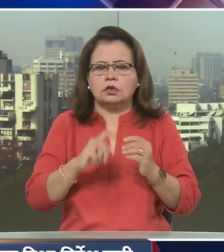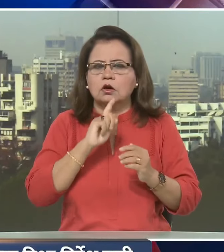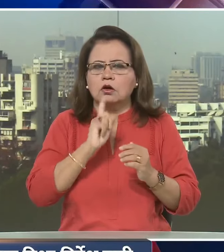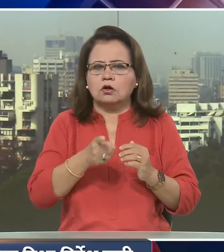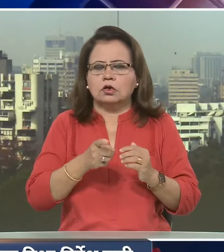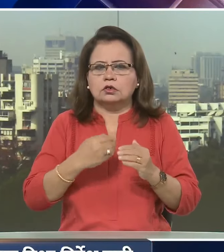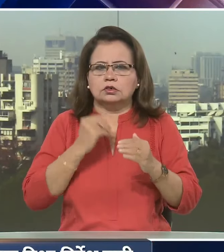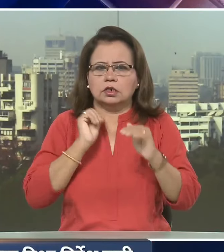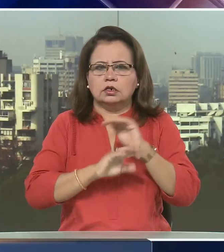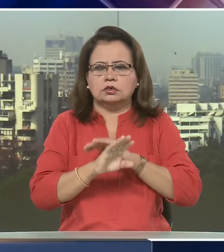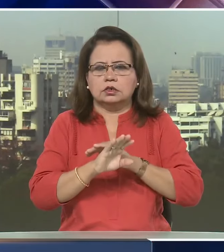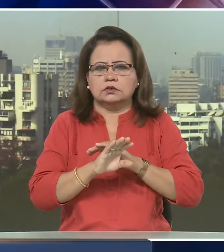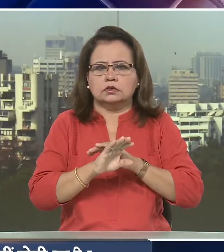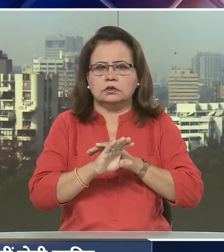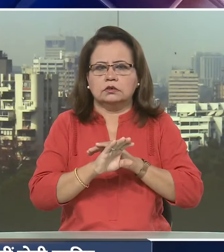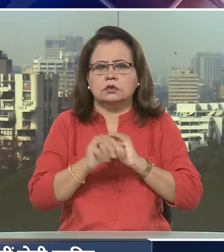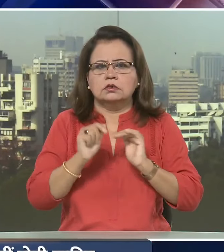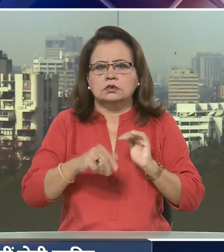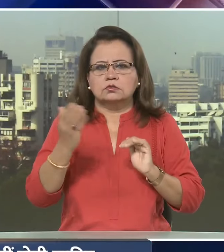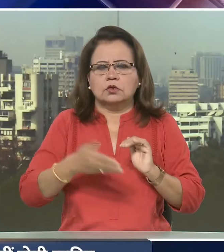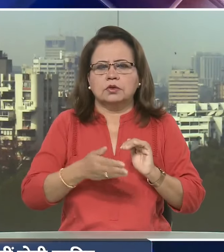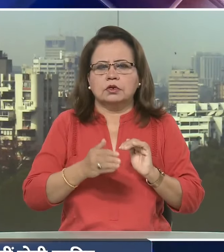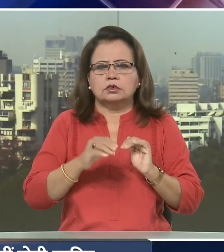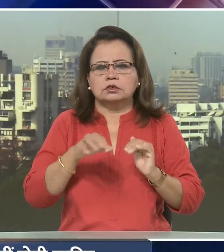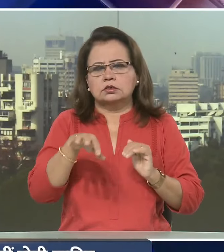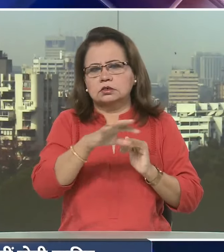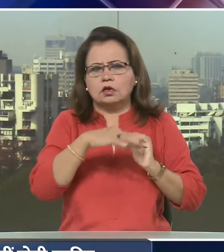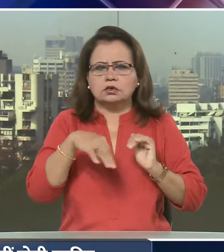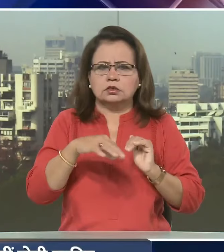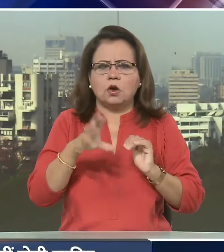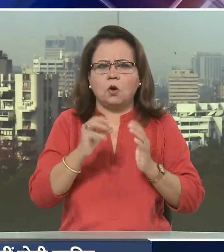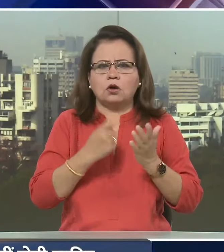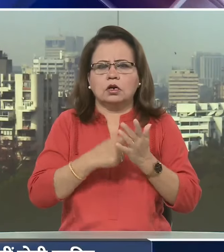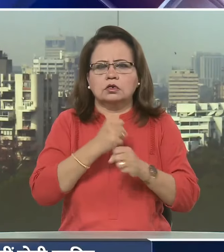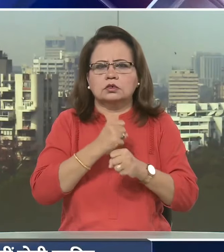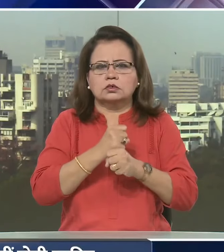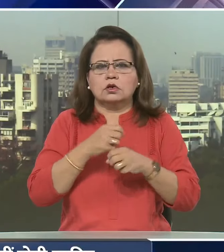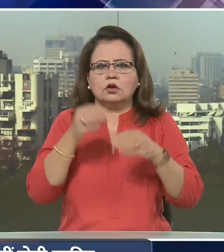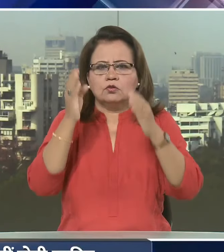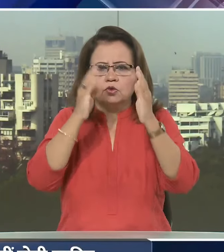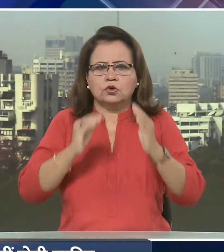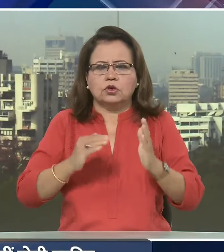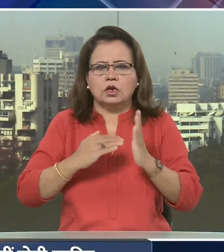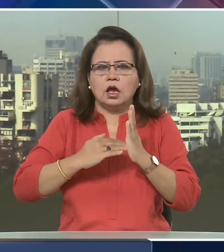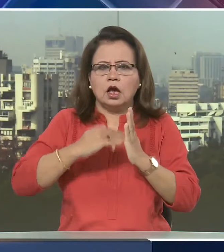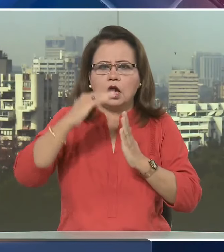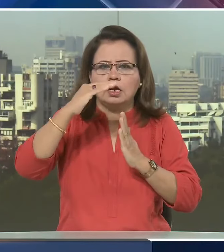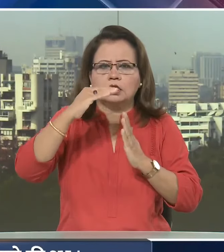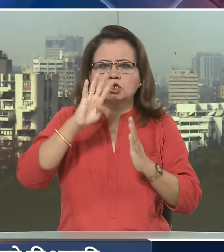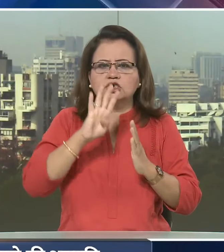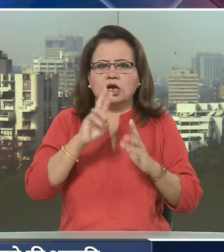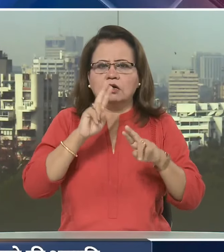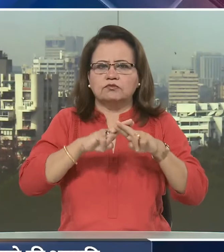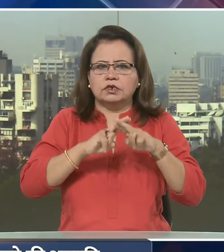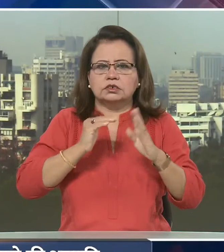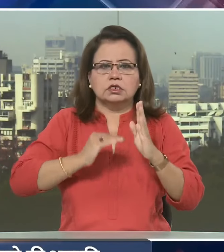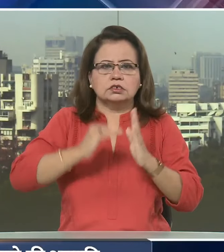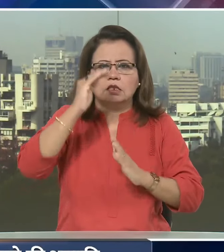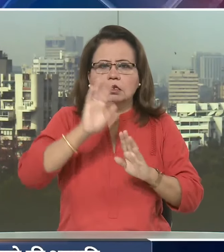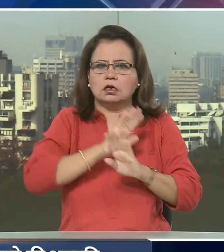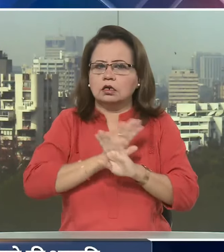दिशा निर्देश जारी किए जा चुके हैं, जिसके मुताबिक सार्वजनिक मंडल की मूर्तियों की ऊंचाई 4 फीट से ज्यादा नहीं होनी